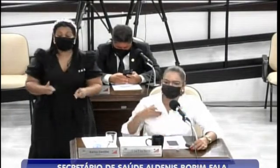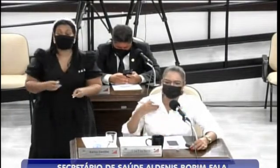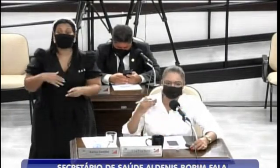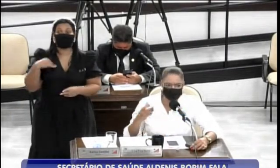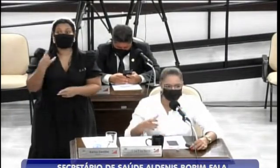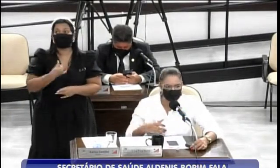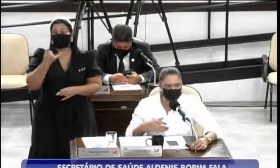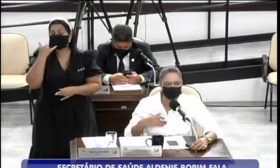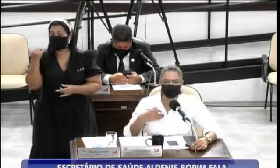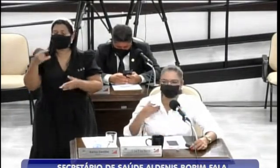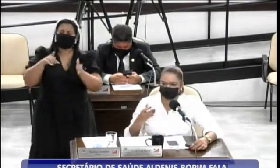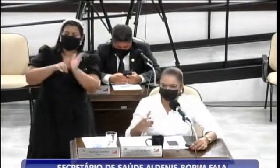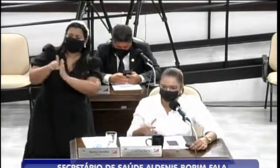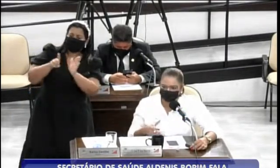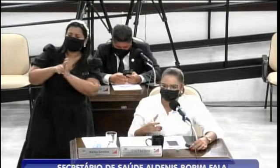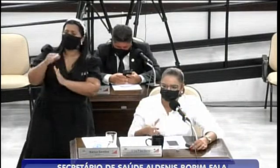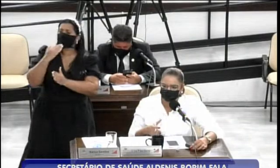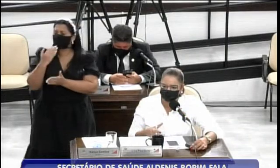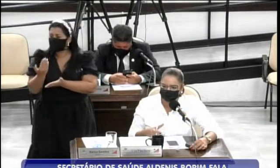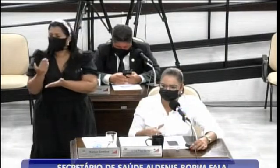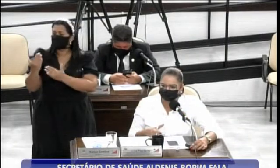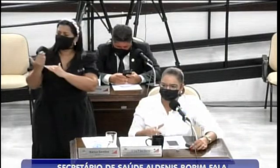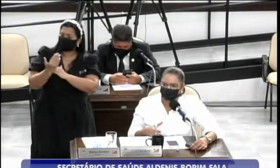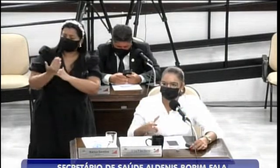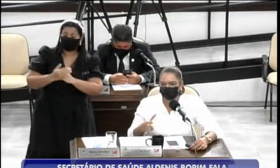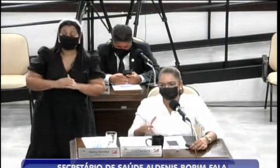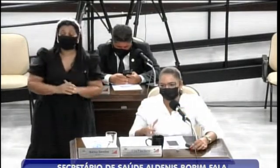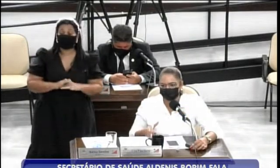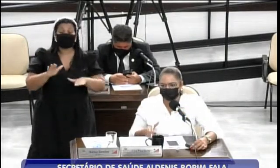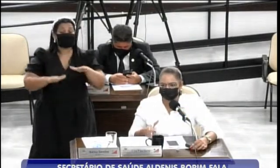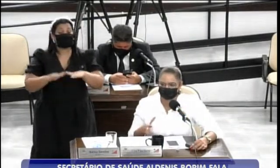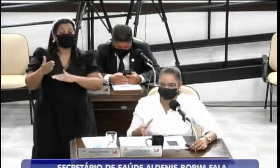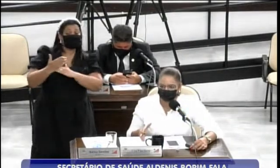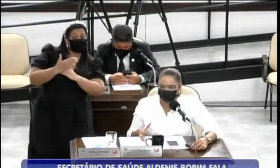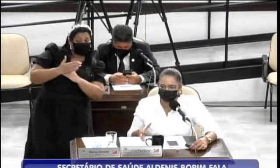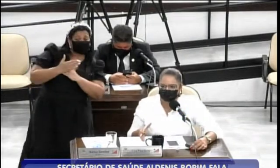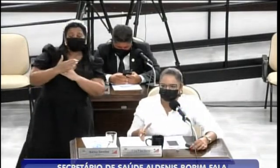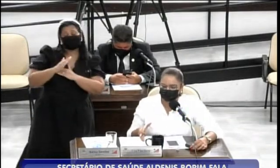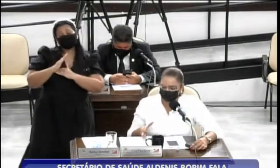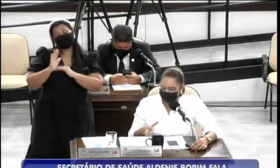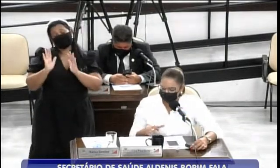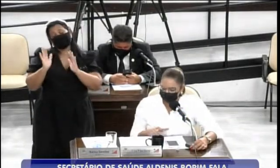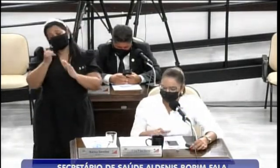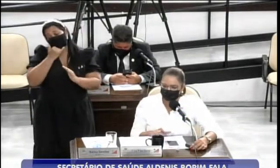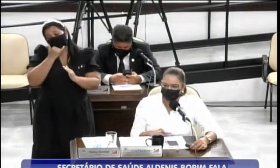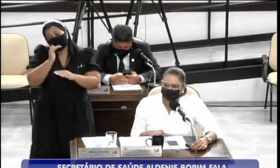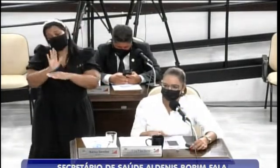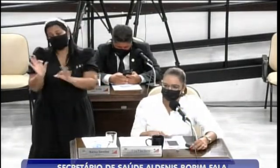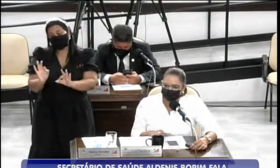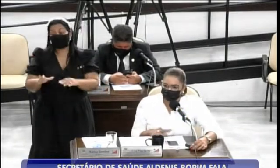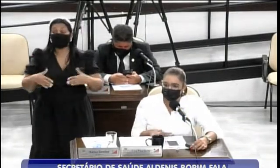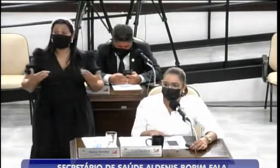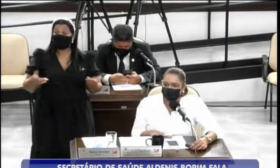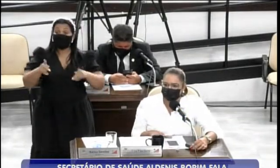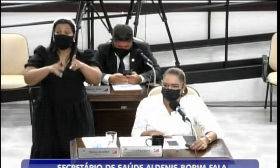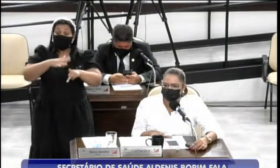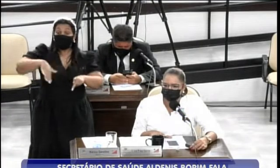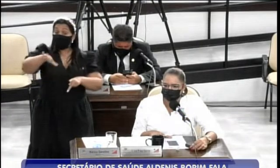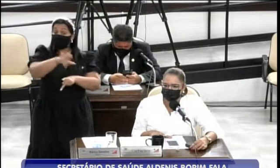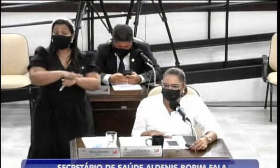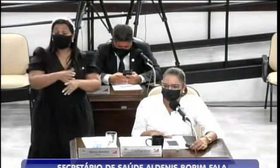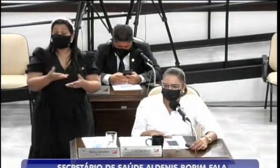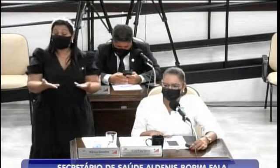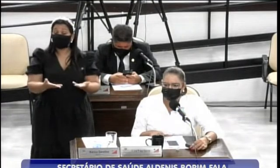ligando, questionando, solicitando, pedindo ajuda, às vezes não. Então, assim, a população ela fica carente